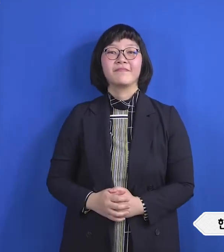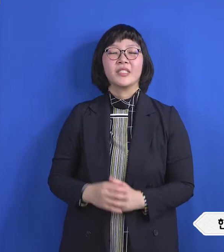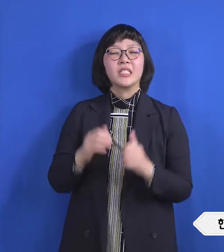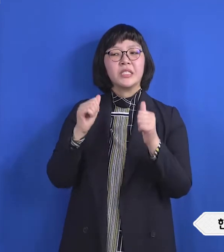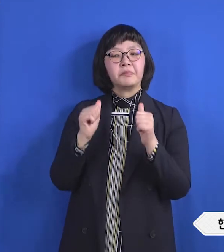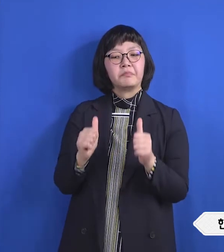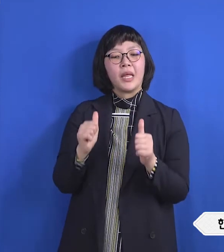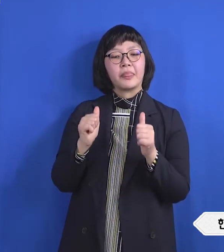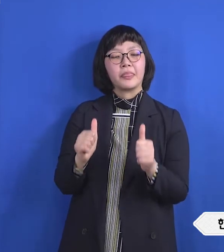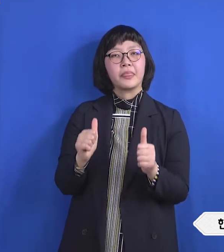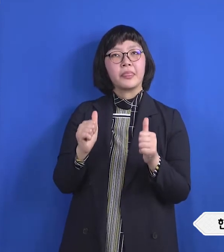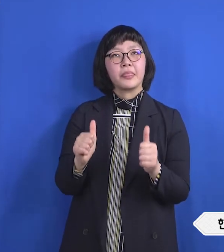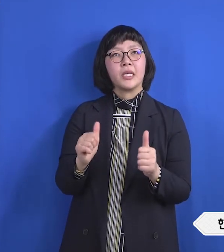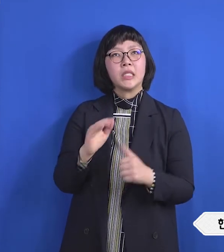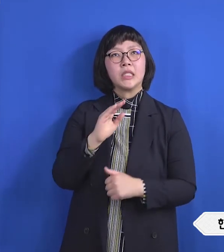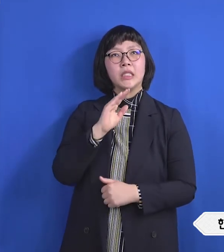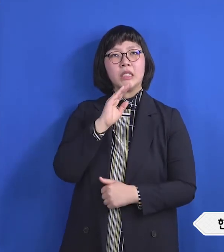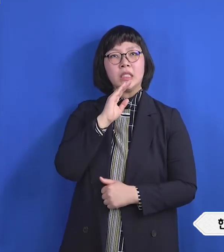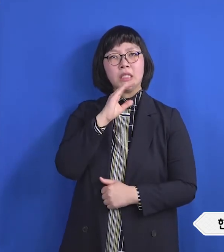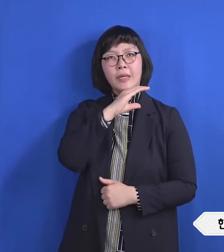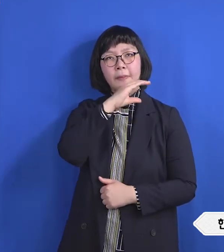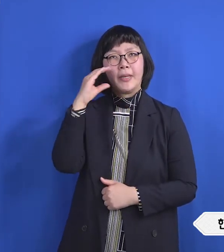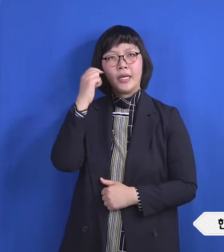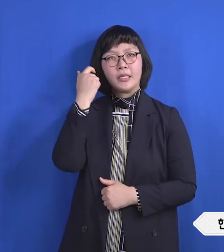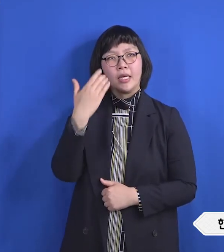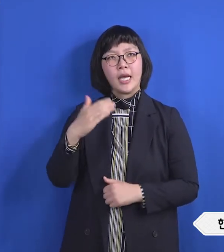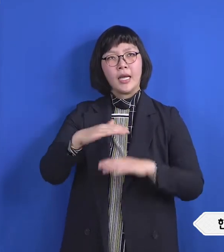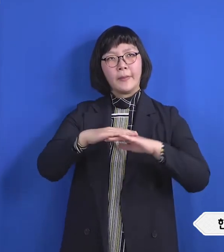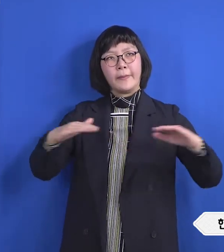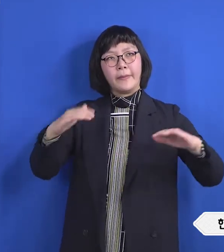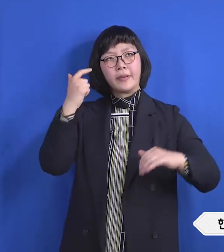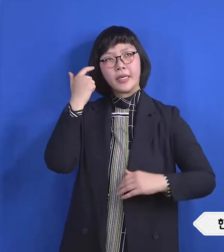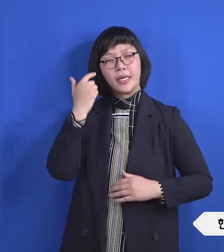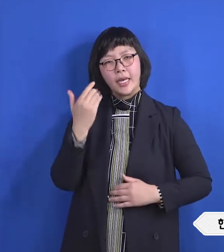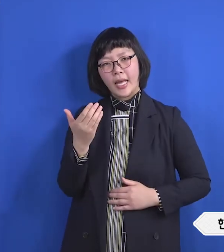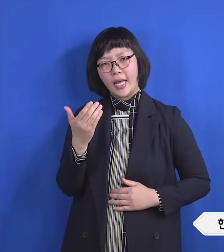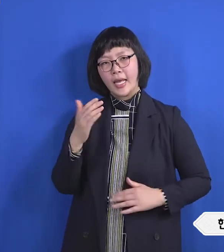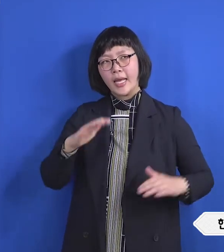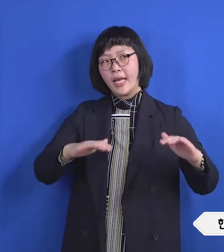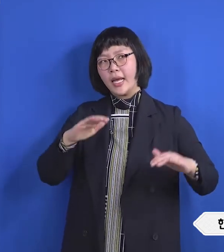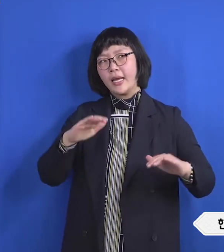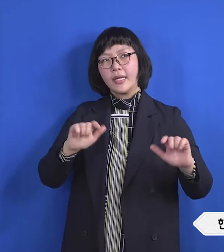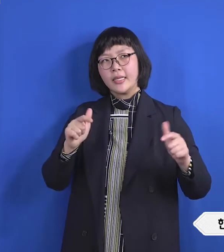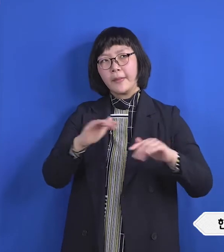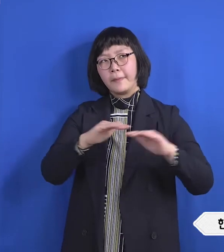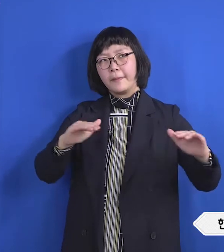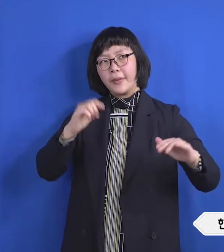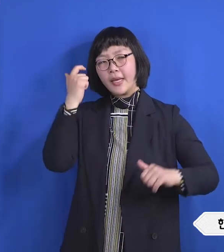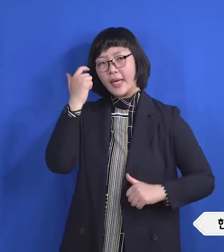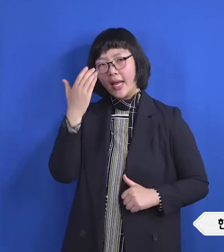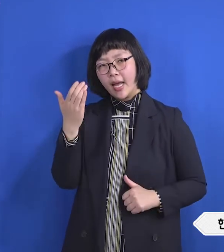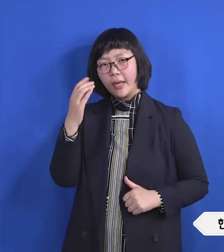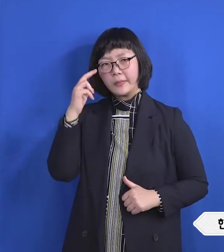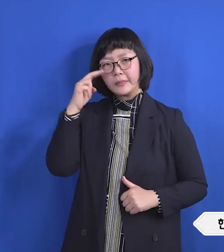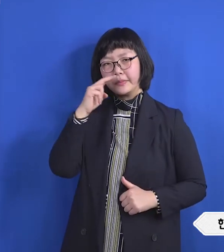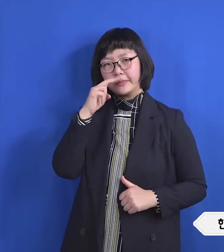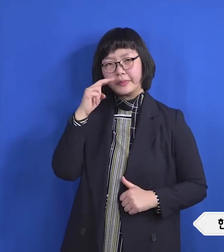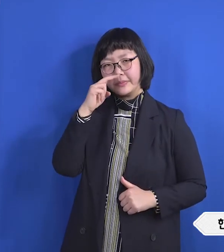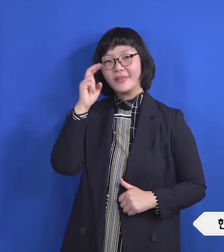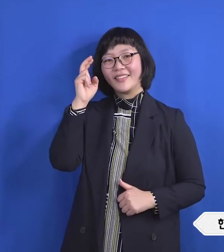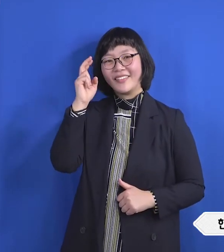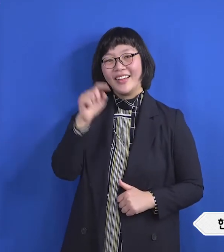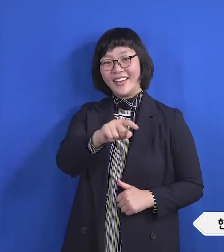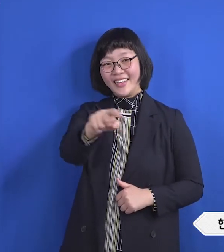그 심판이 과연 공정한 것인가 하는 생각을 누구나가 하게 될 것입니다.